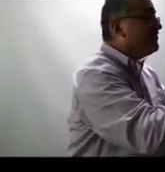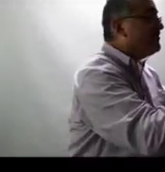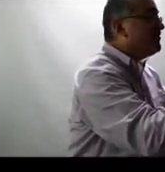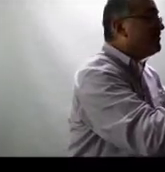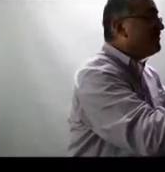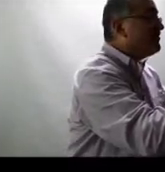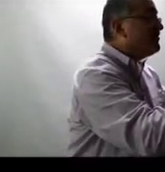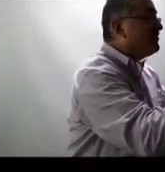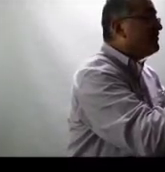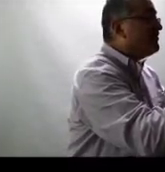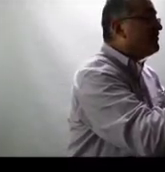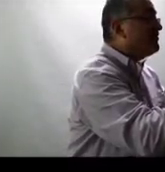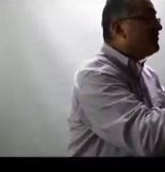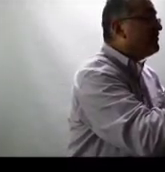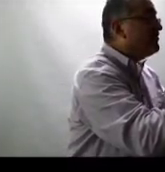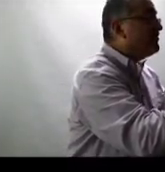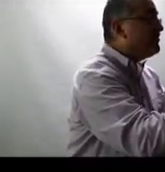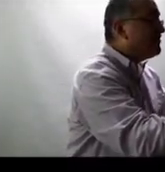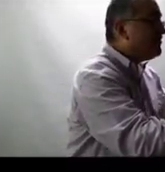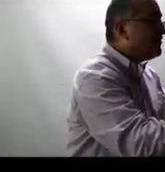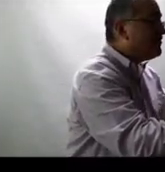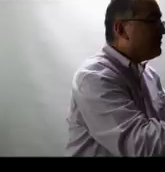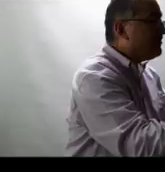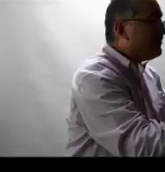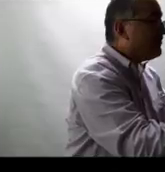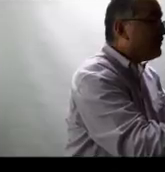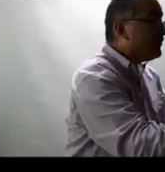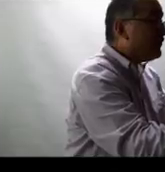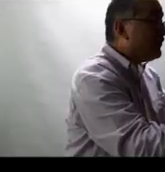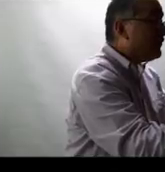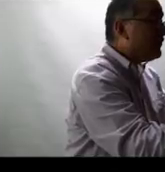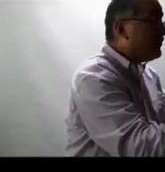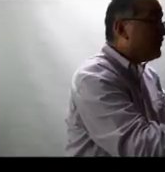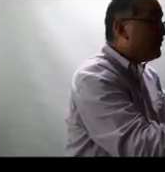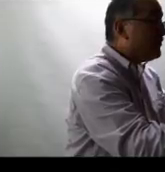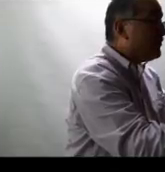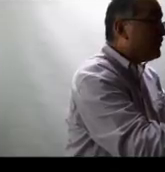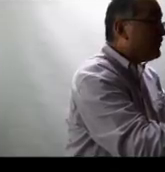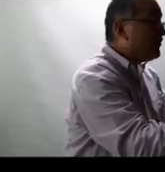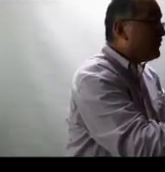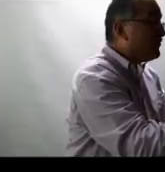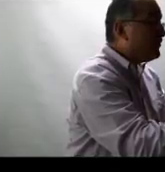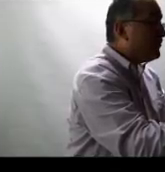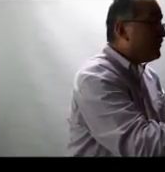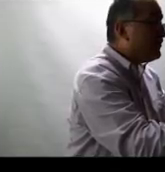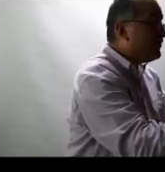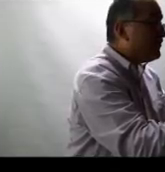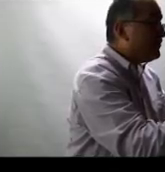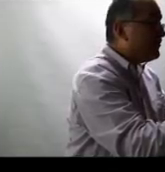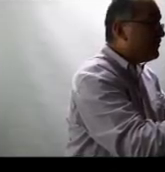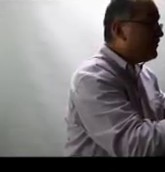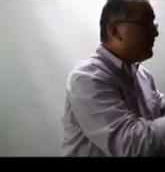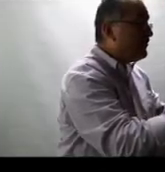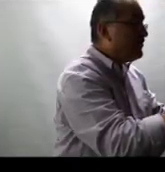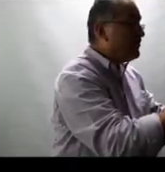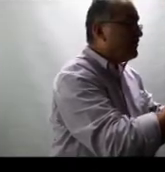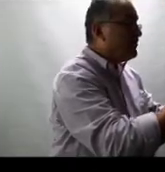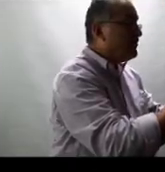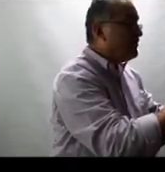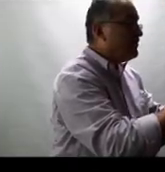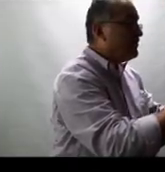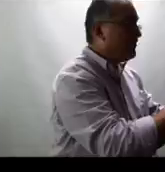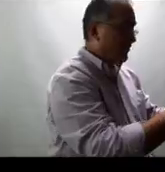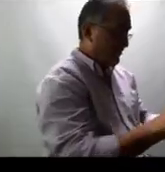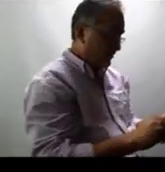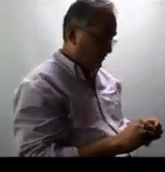hacemos anuncios en presentaciones corporativas cine gráficas en movimiento páginas web diseño gráfico y más llama al